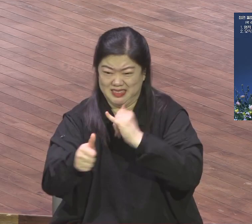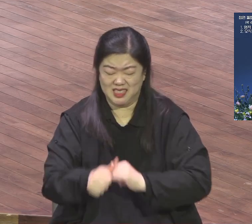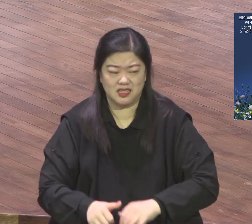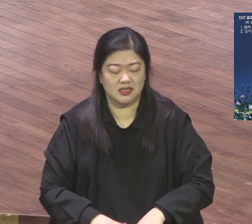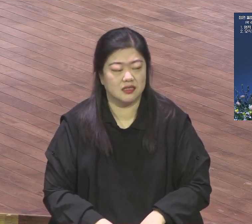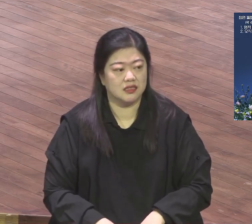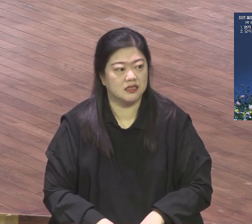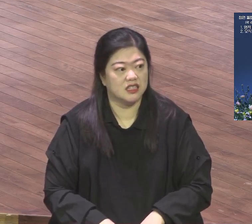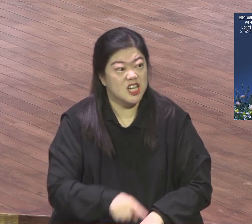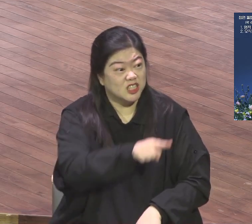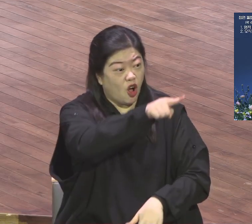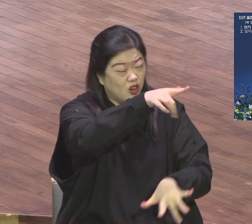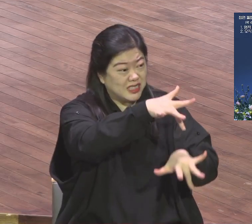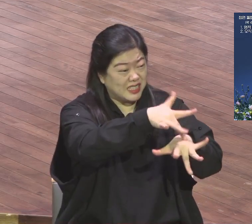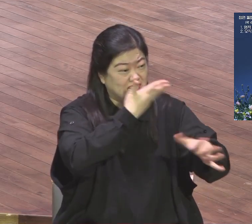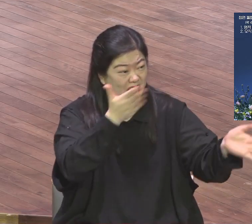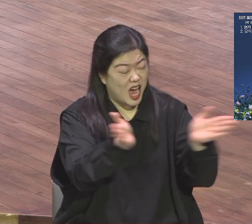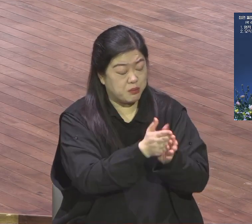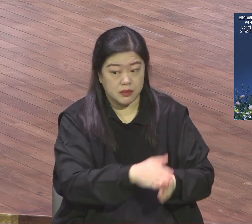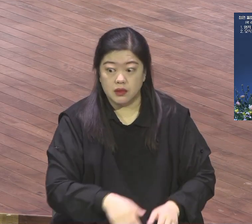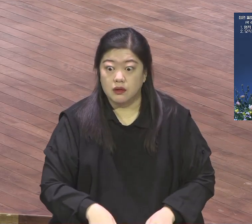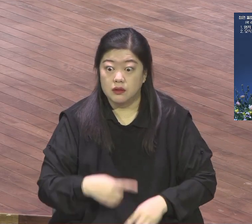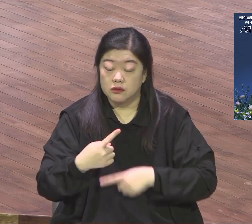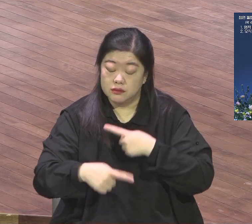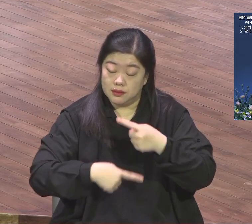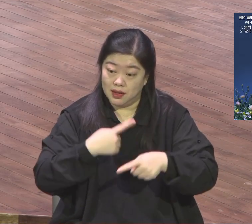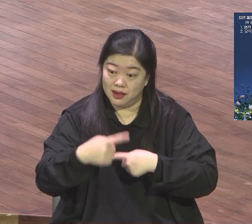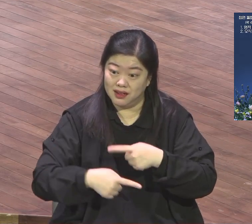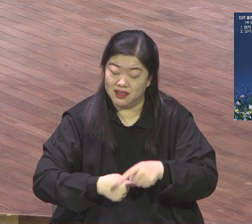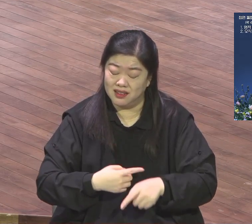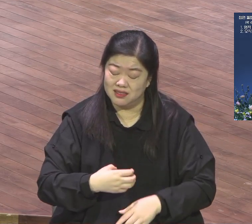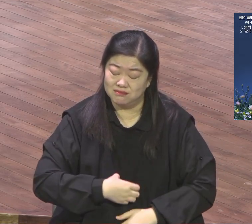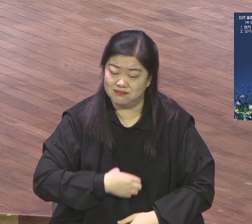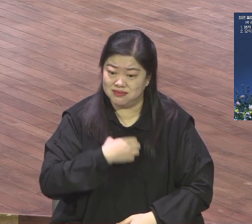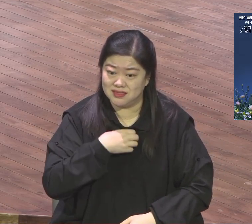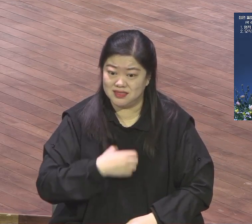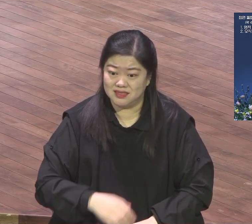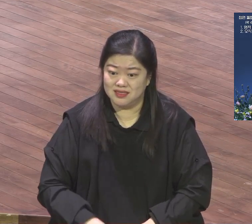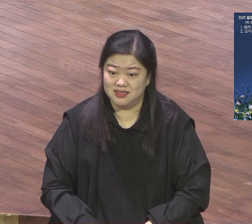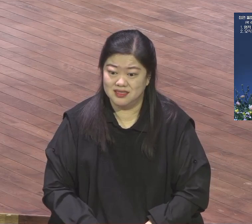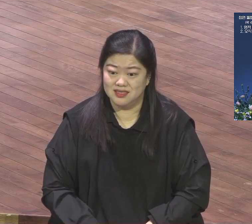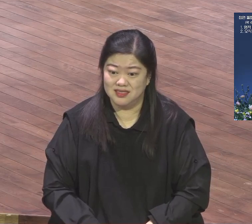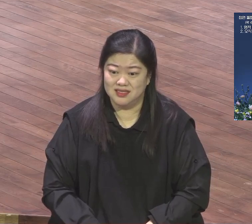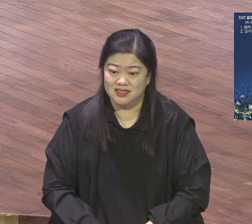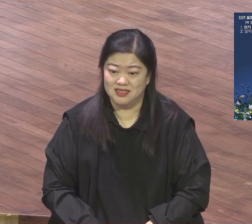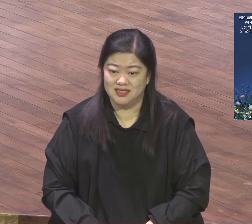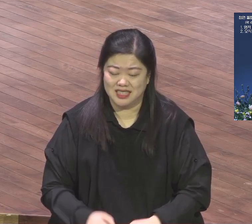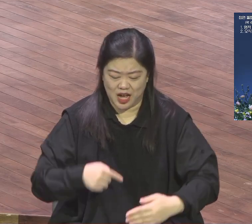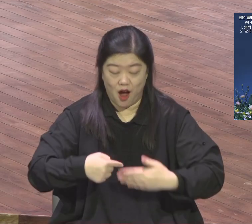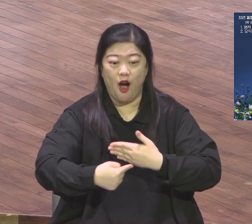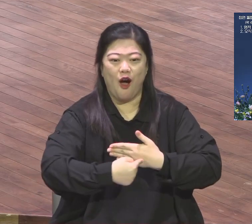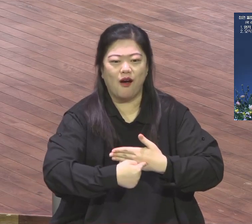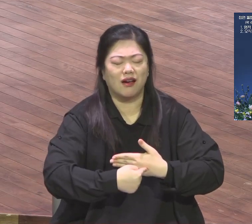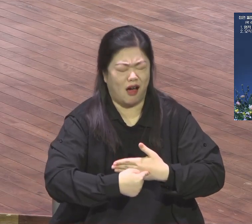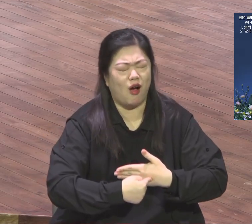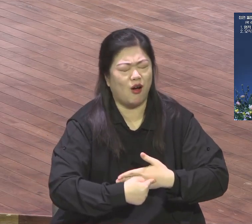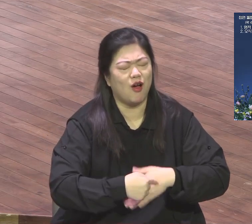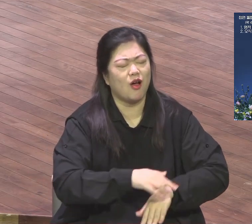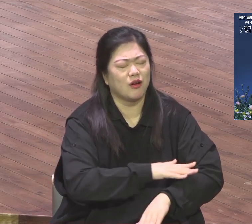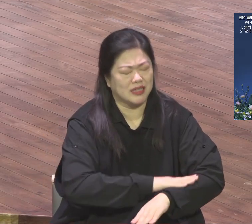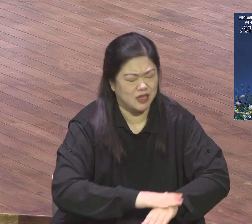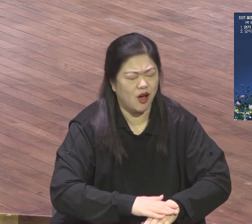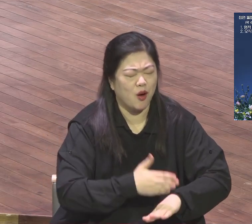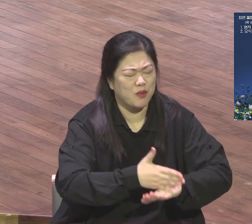폭망. 쌍무의 미극 아시죠? 쌍무의 미극. 아나니아 사피라 부부 사이가 너무 좋아가지고